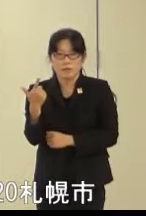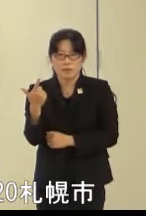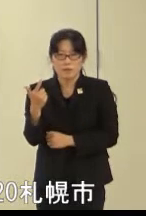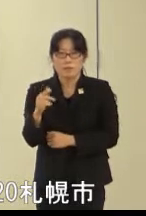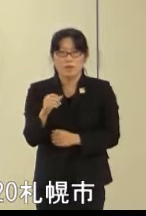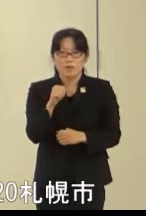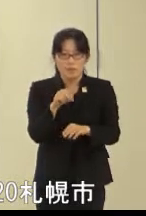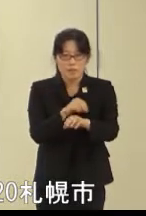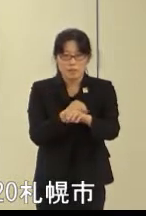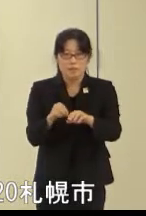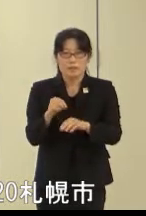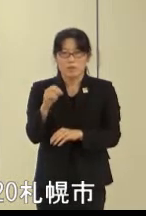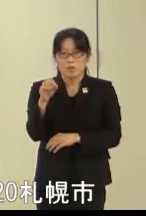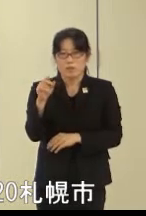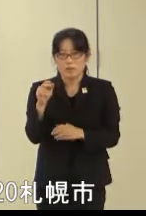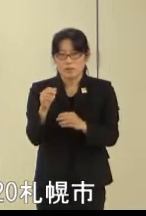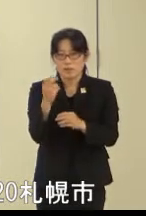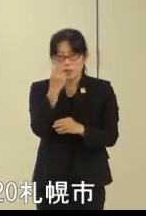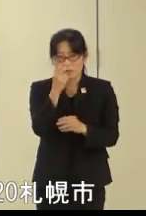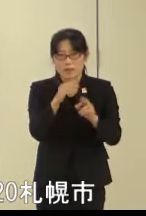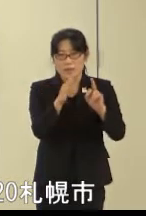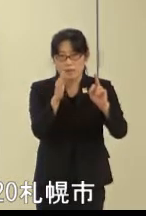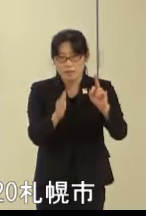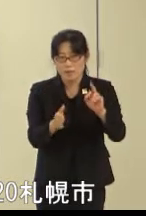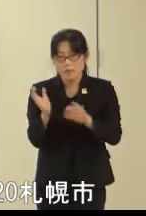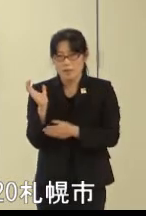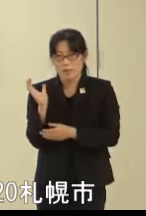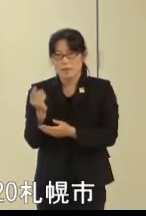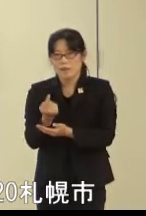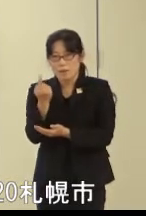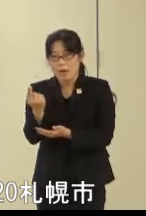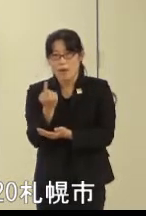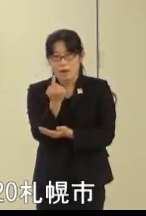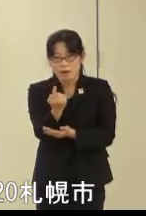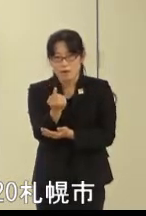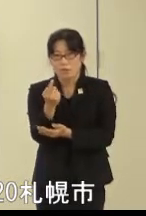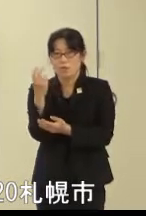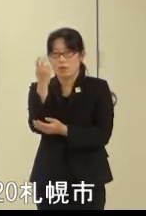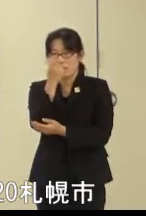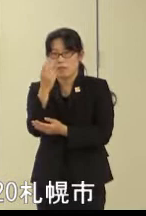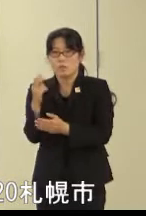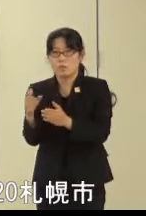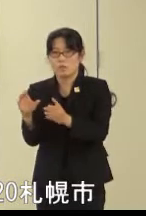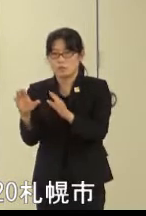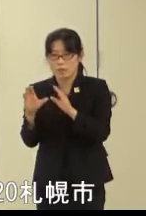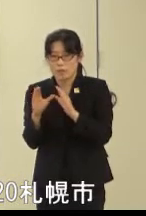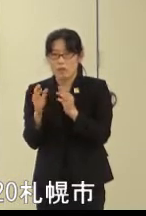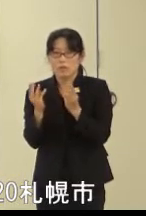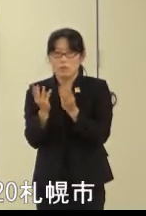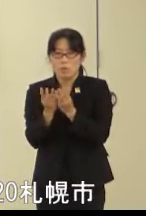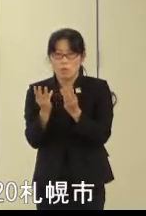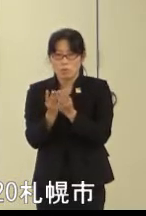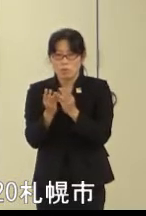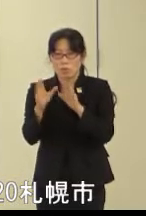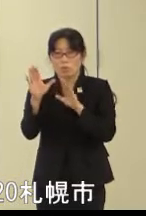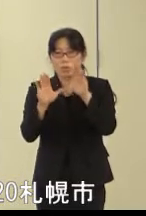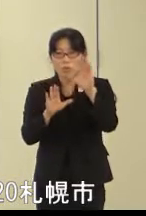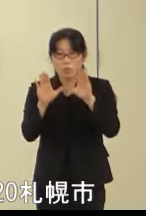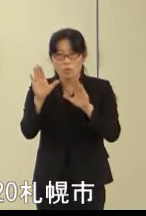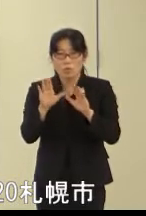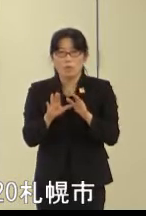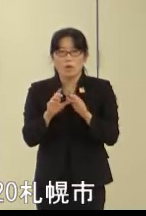のセンターとで前の検査この状況のこれまでの検査状況についてエスカ